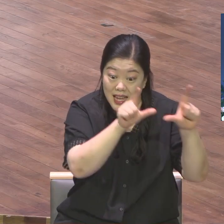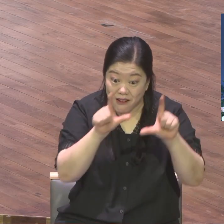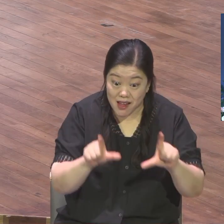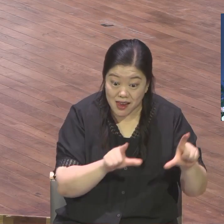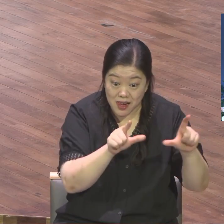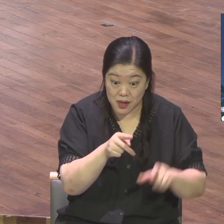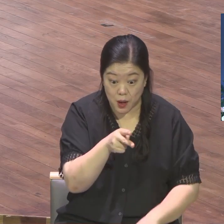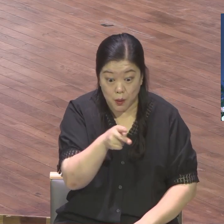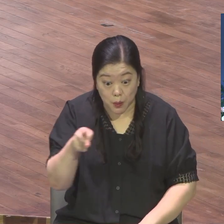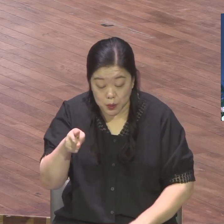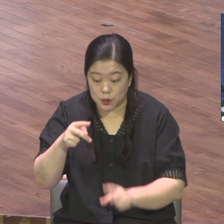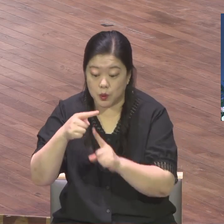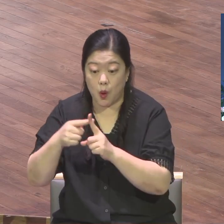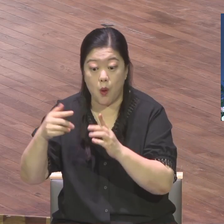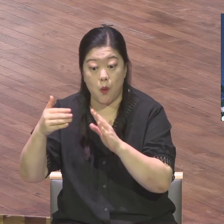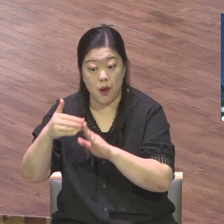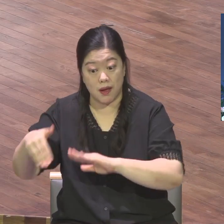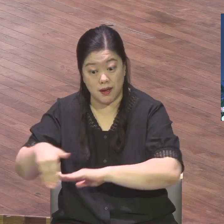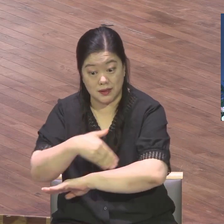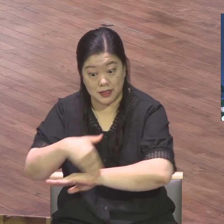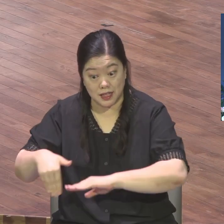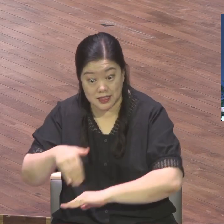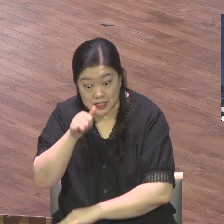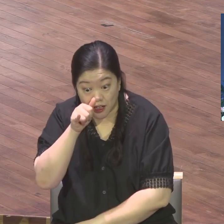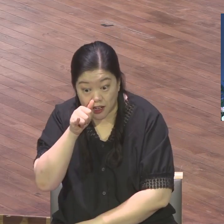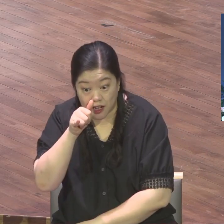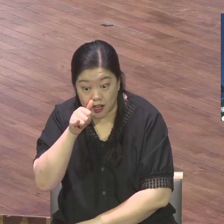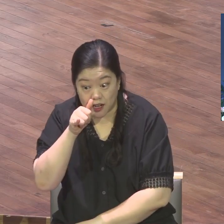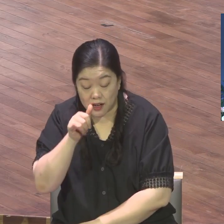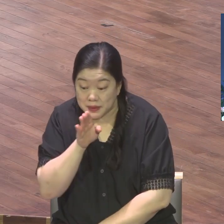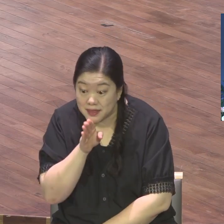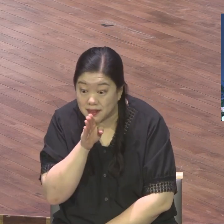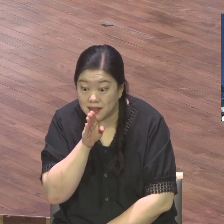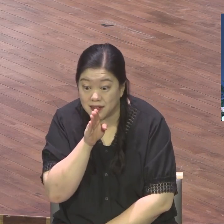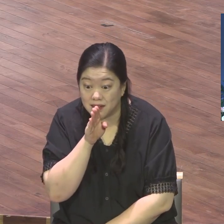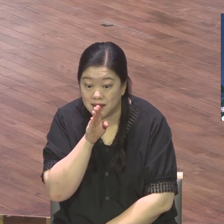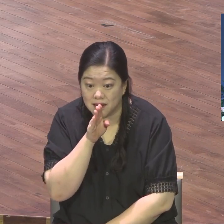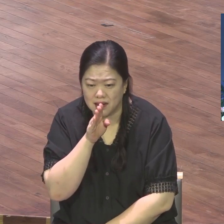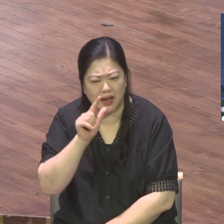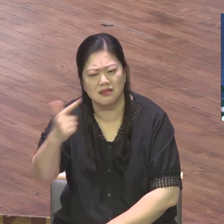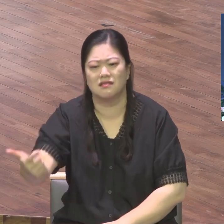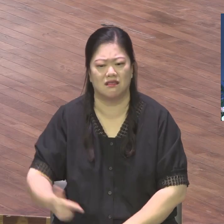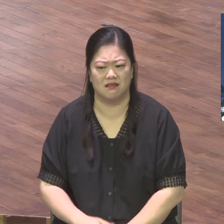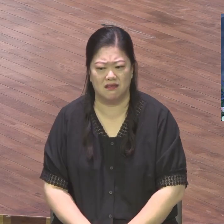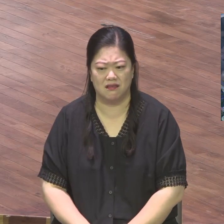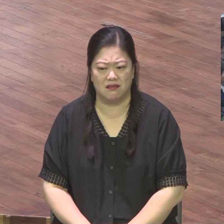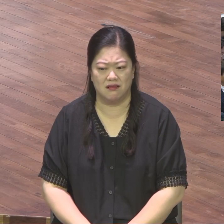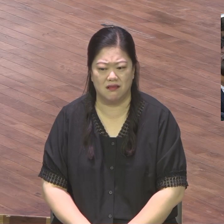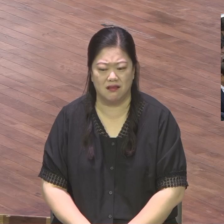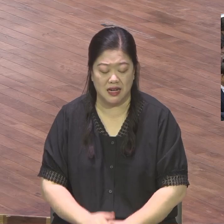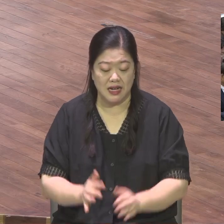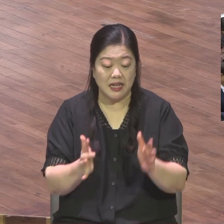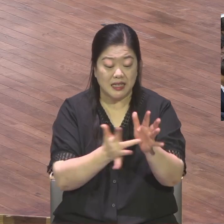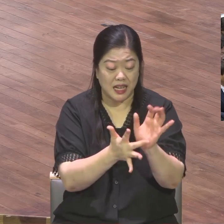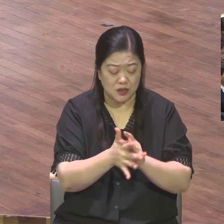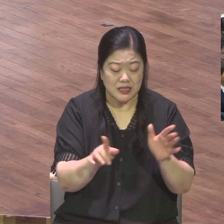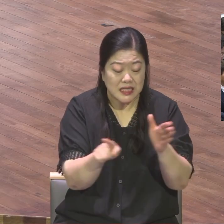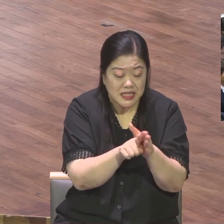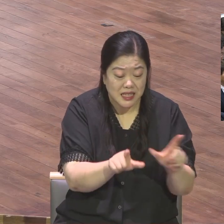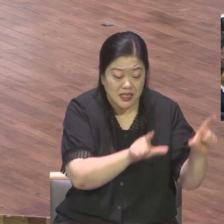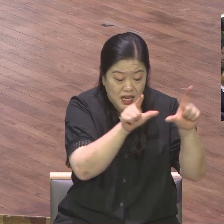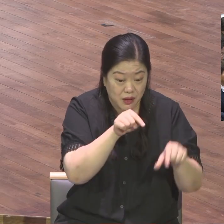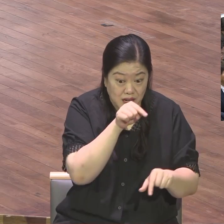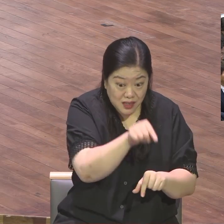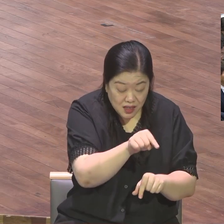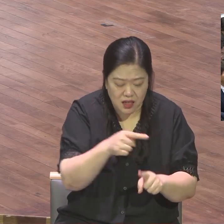바쁜 시간에, 이 피곤한 도시 생활하면서, 여러분이요, 성령을 체험하시기 바랍니다. 성령